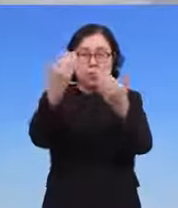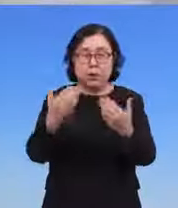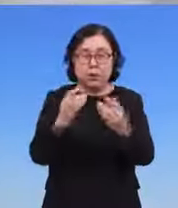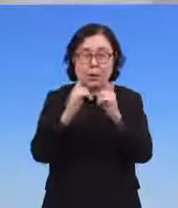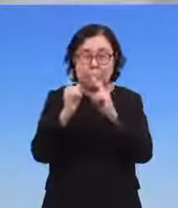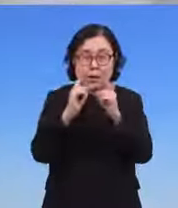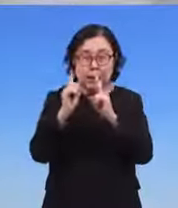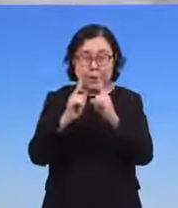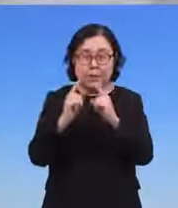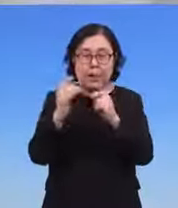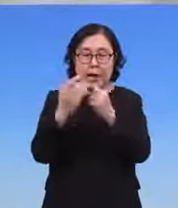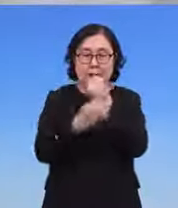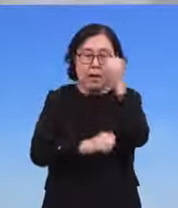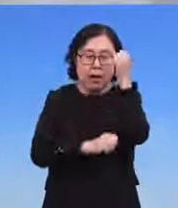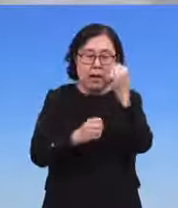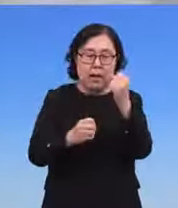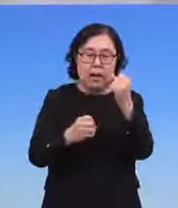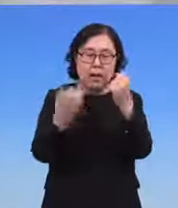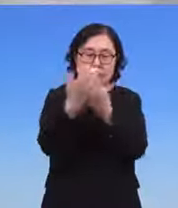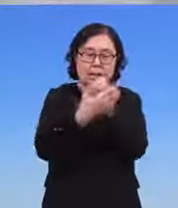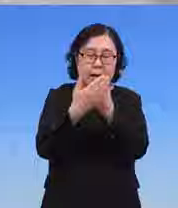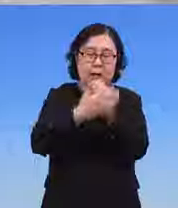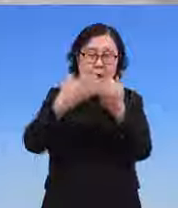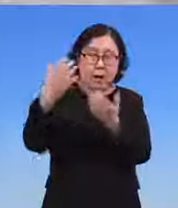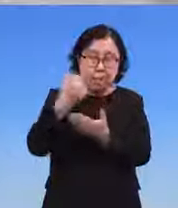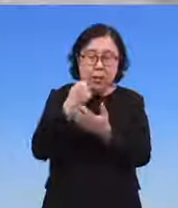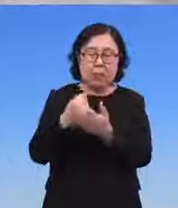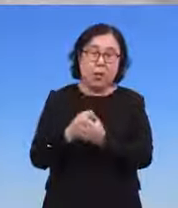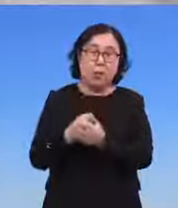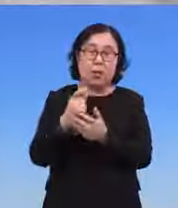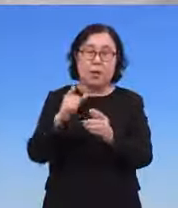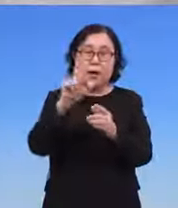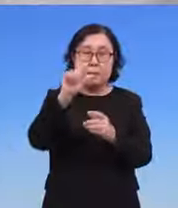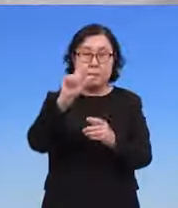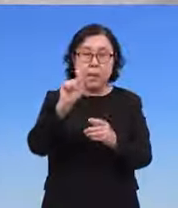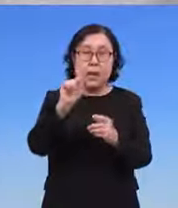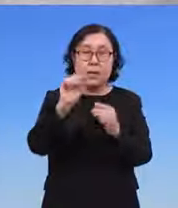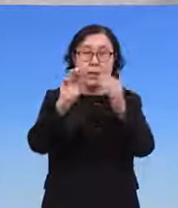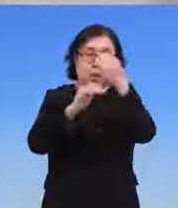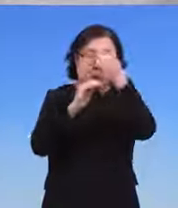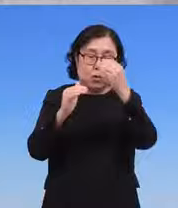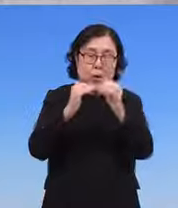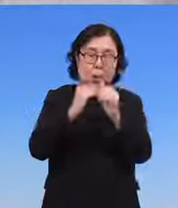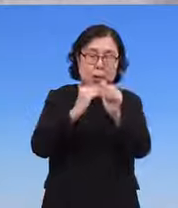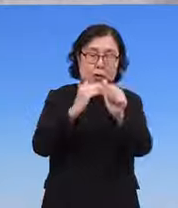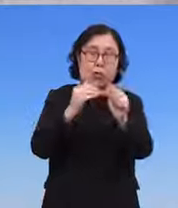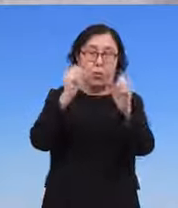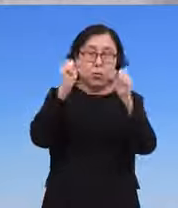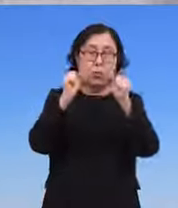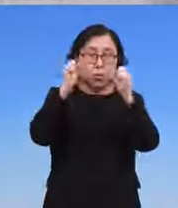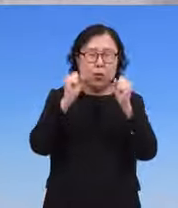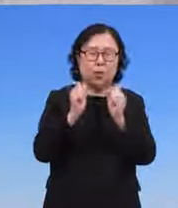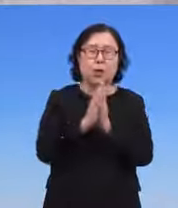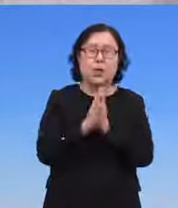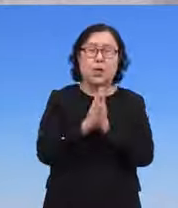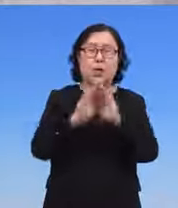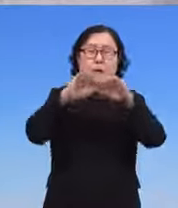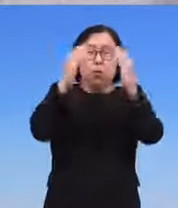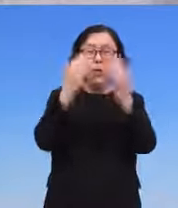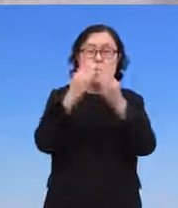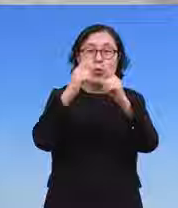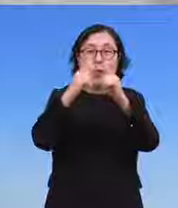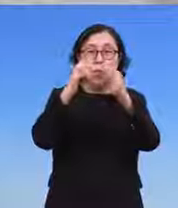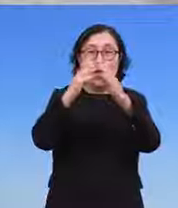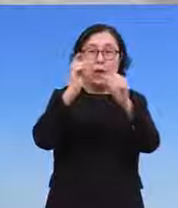오직 주시는 말씀의 영향을 받고 아버지 이 일만성도 파송운동이 온 교회적인 꿈을 꾸며